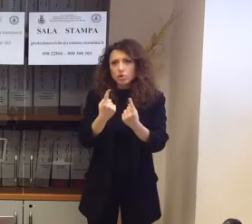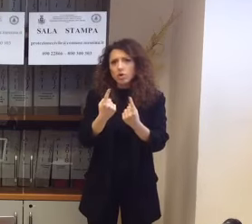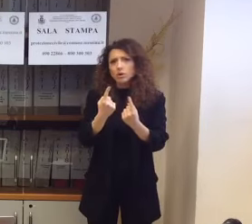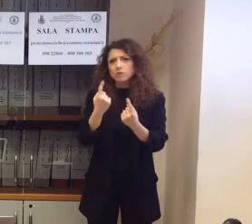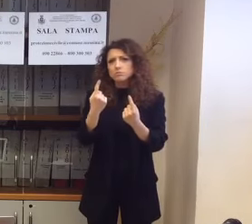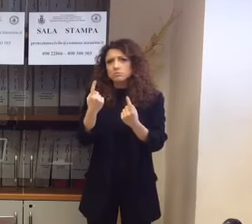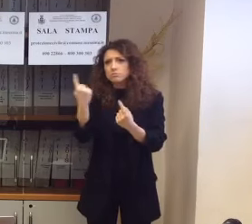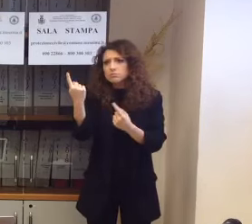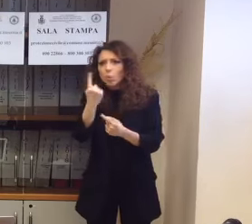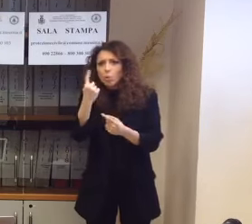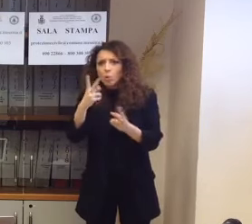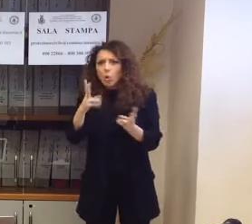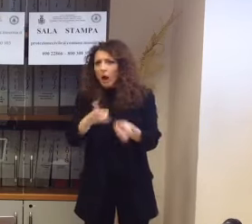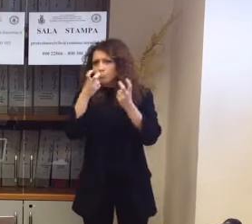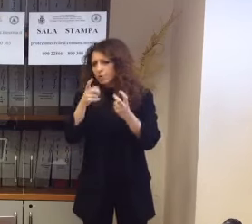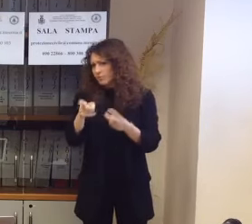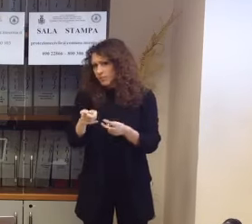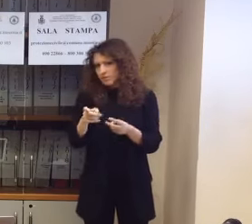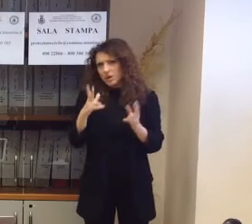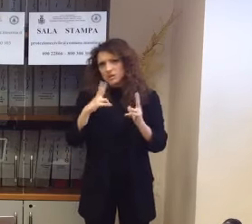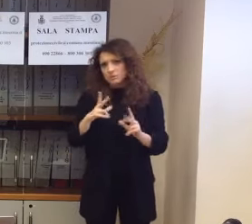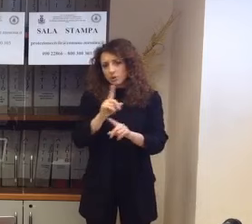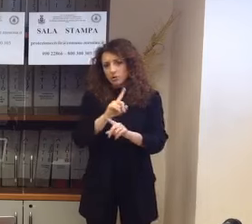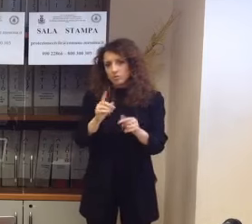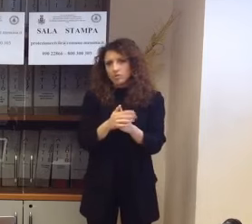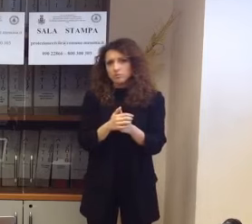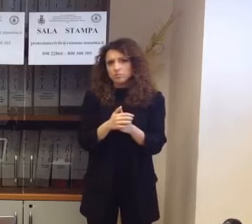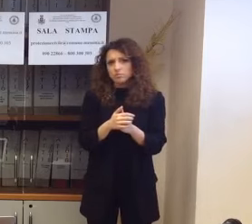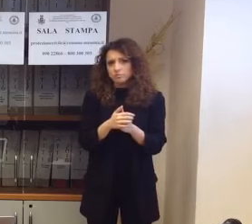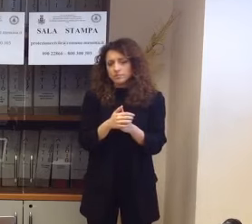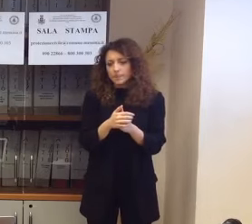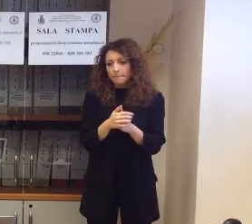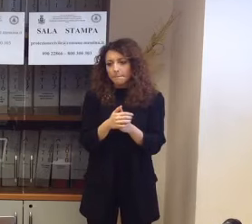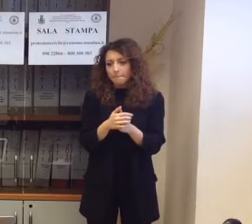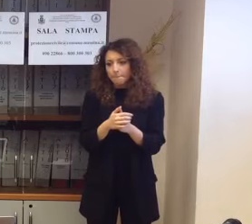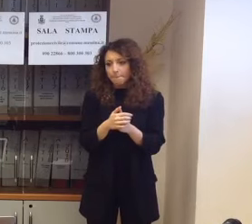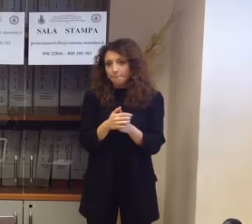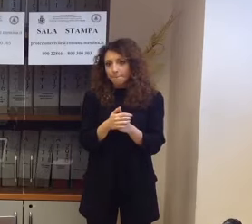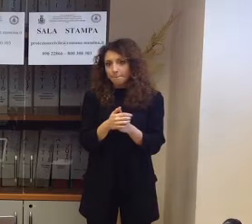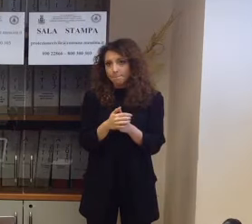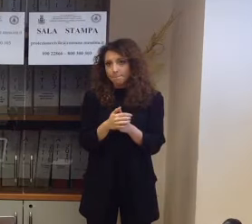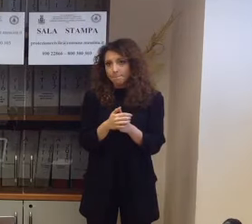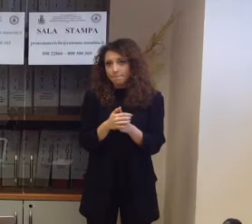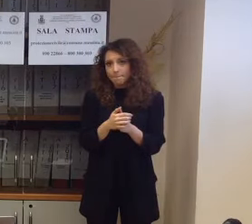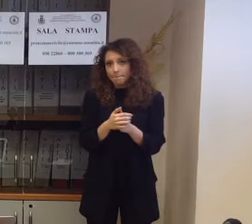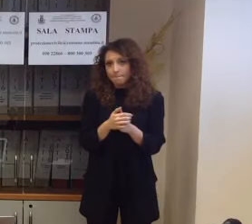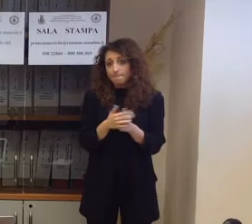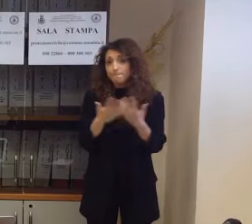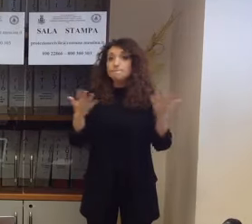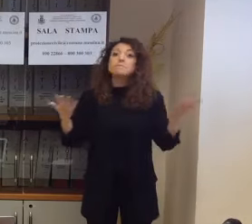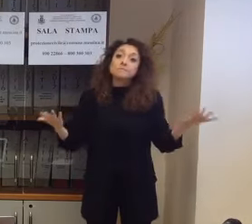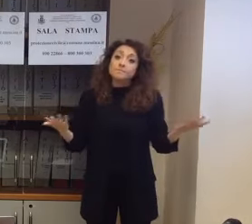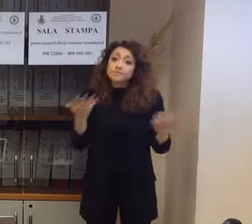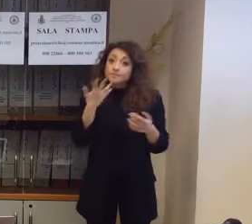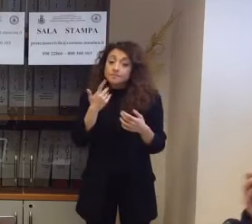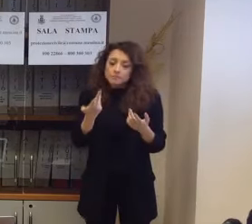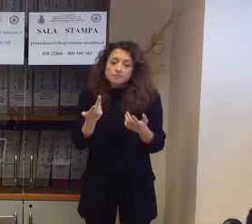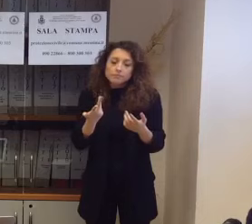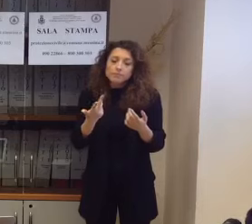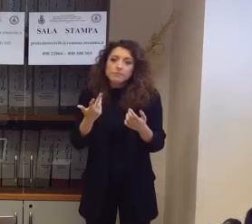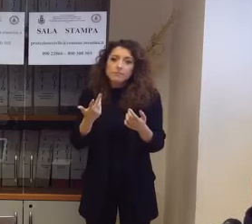veramente azioni da sciacallo. Quindi ho voluto citare il caso del signore